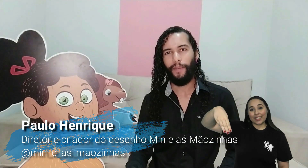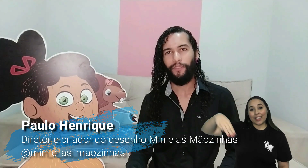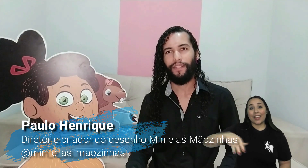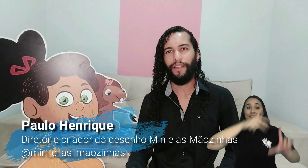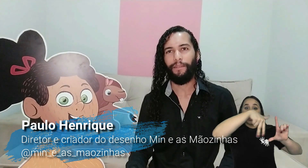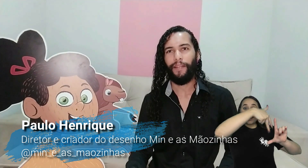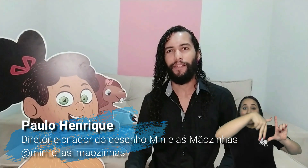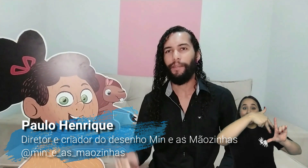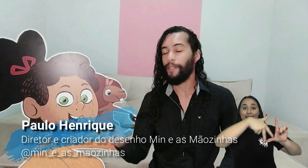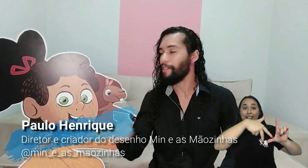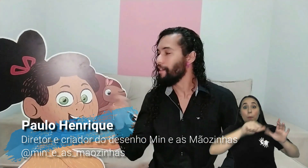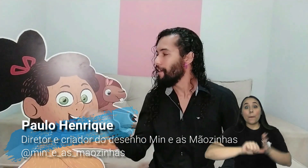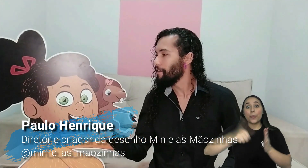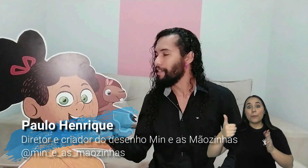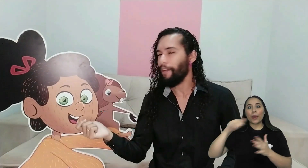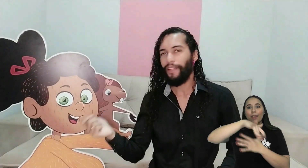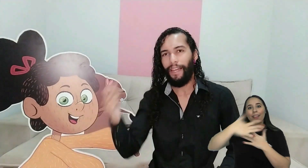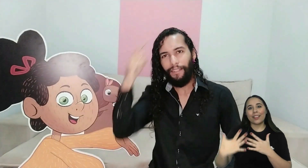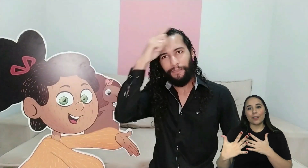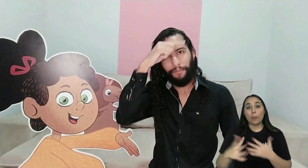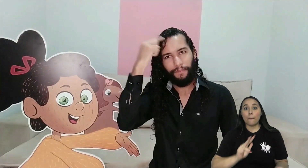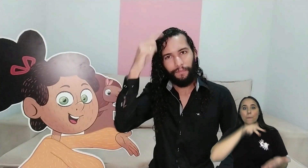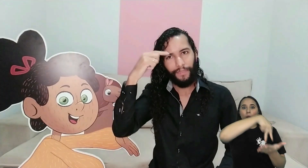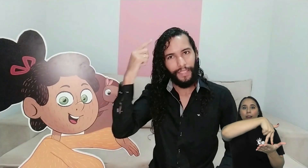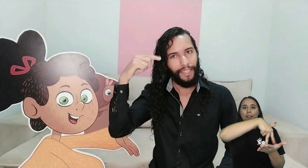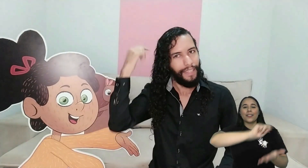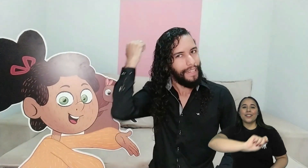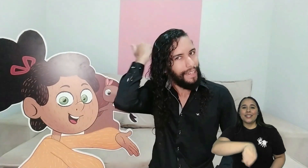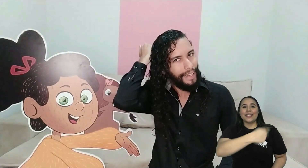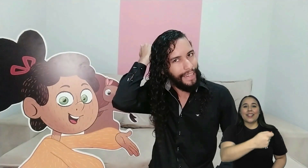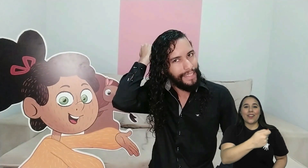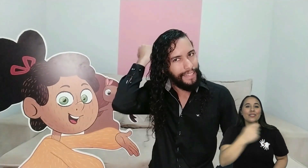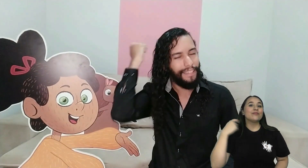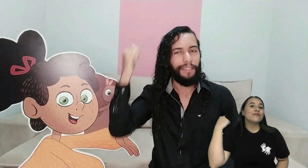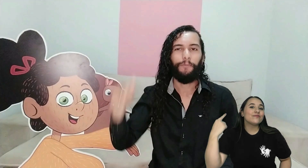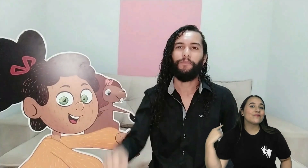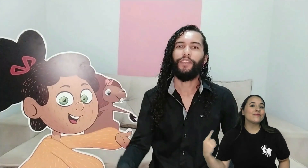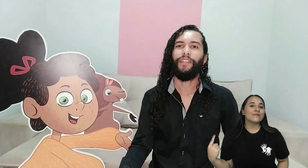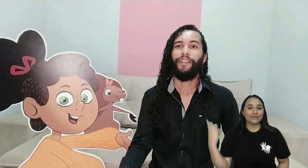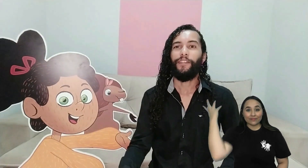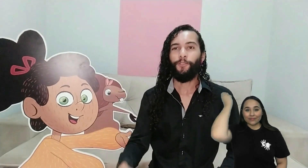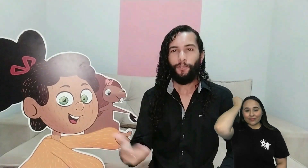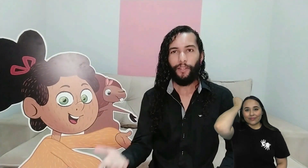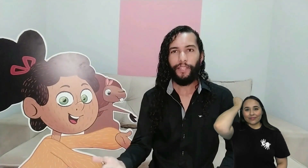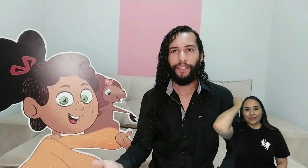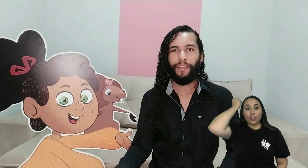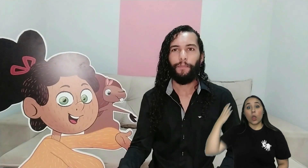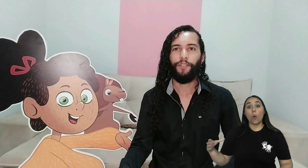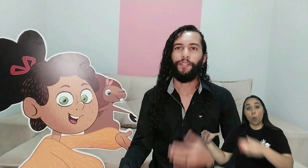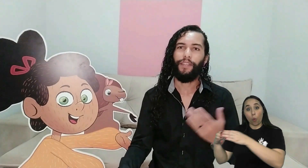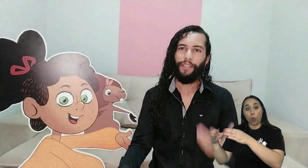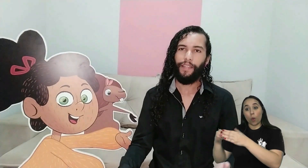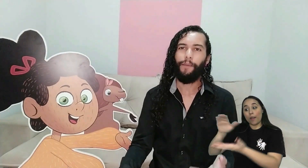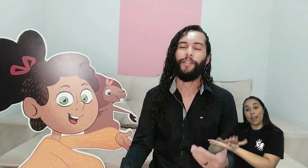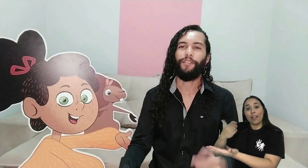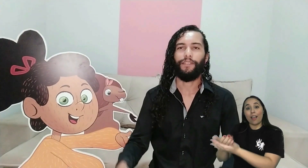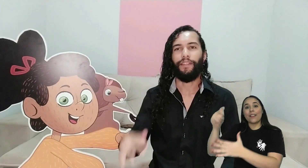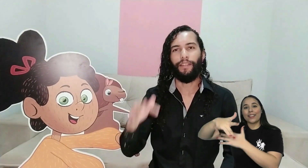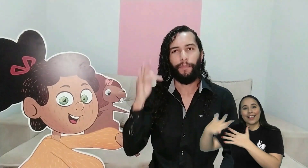primeiro desenho animado em Libras. O sinal dela é esse aqui. E junto com a nossa equipe de intérpretes, a